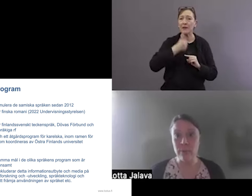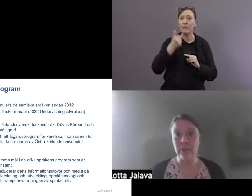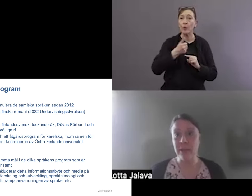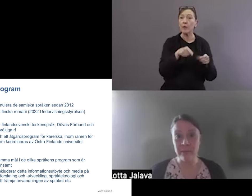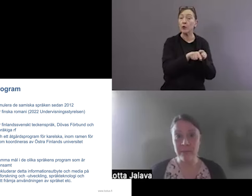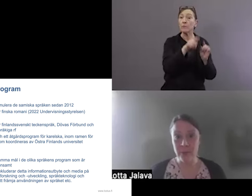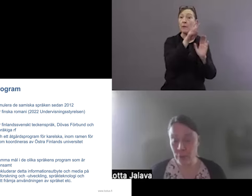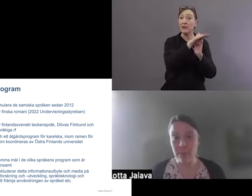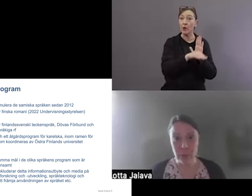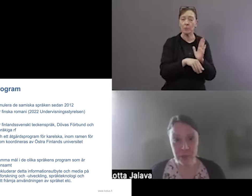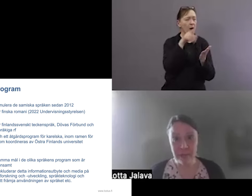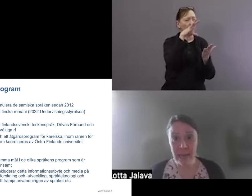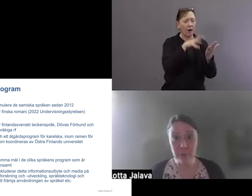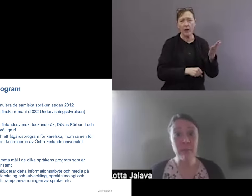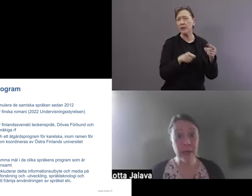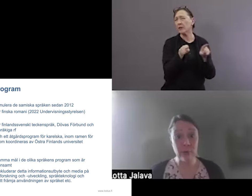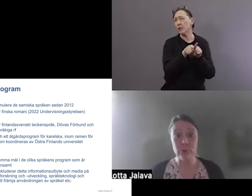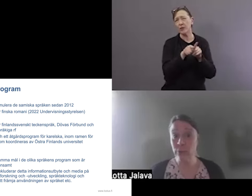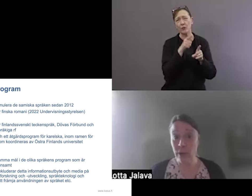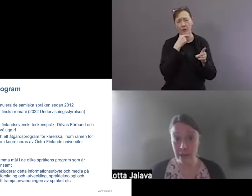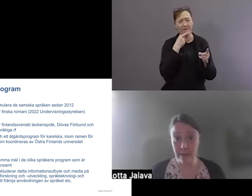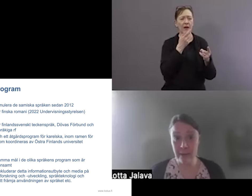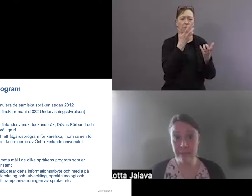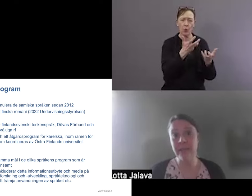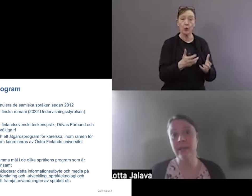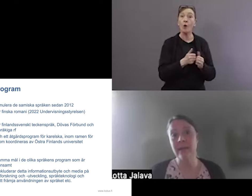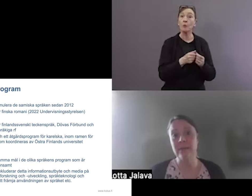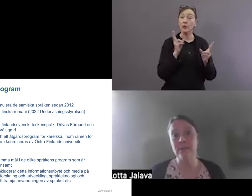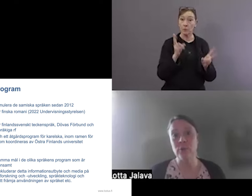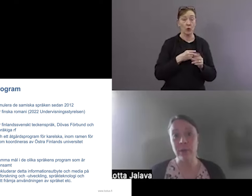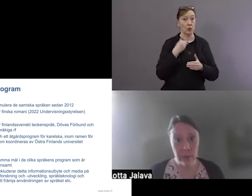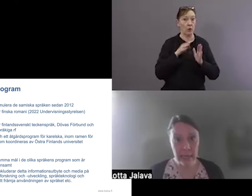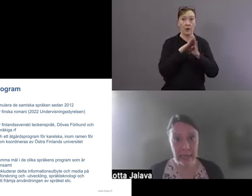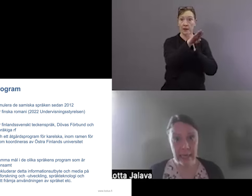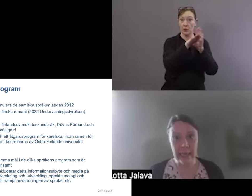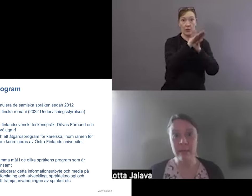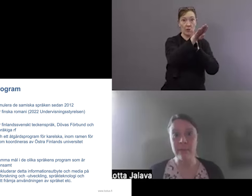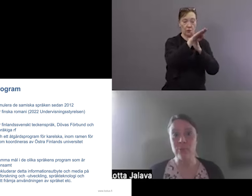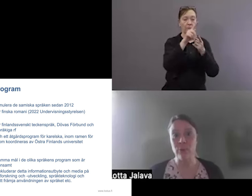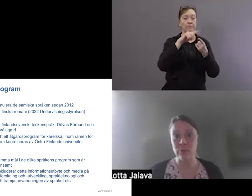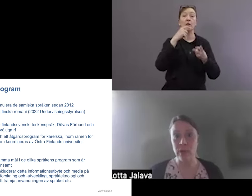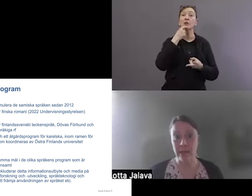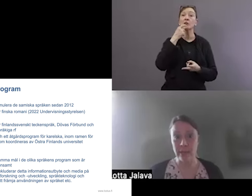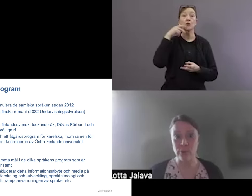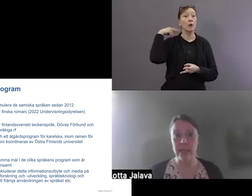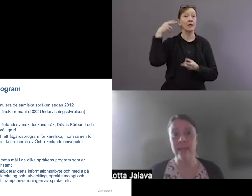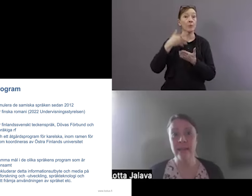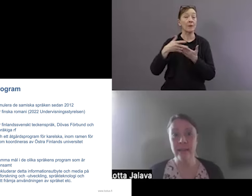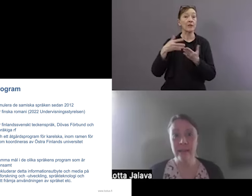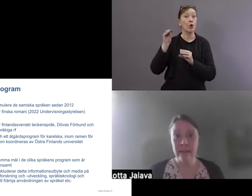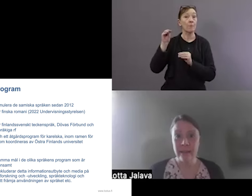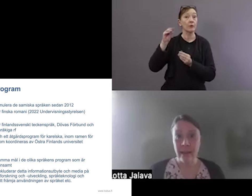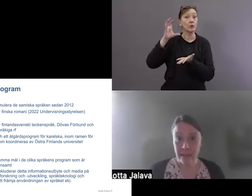paljon toteutumatonta vielä, mutta paljon on saatu aikaan. Suomen romanikielille ilmestyi